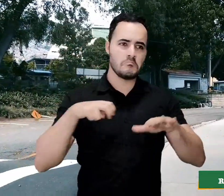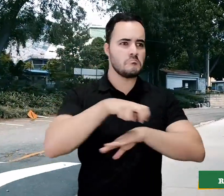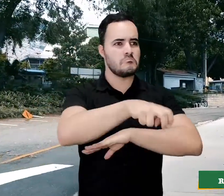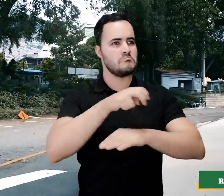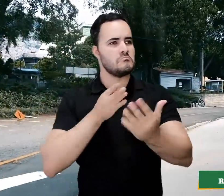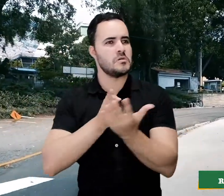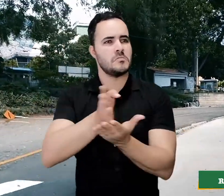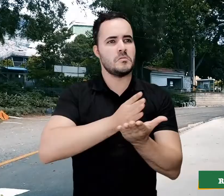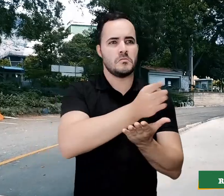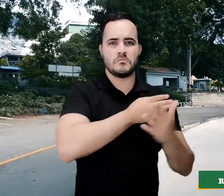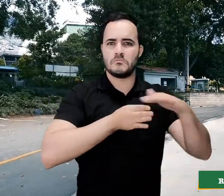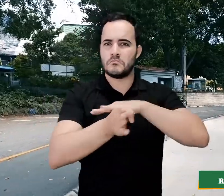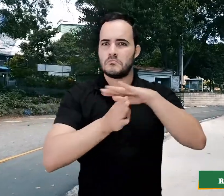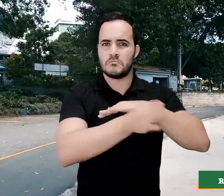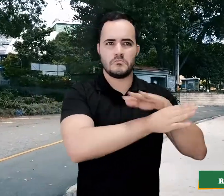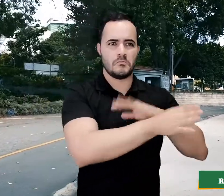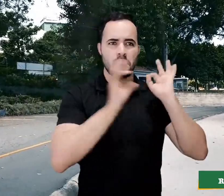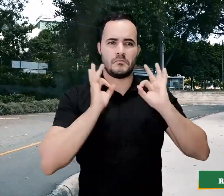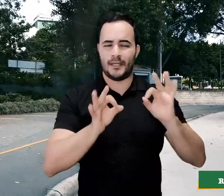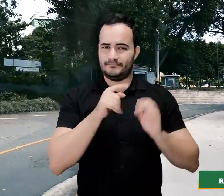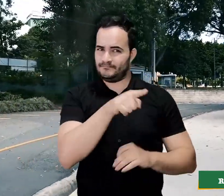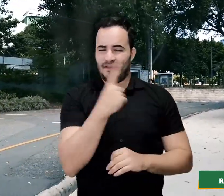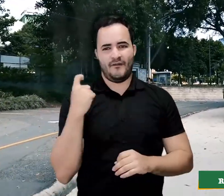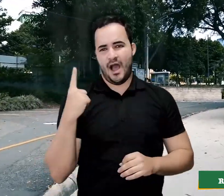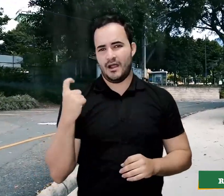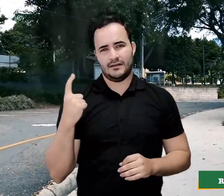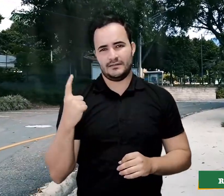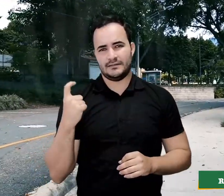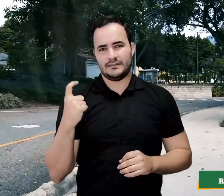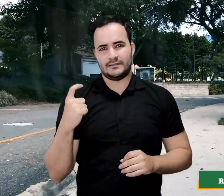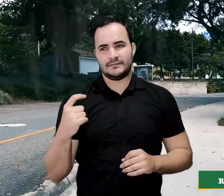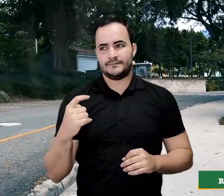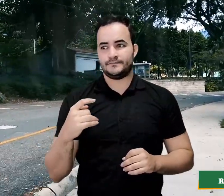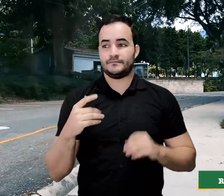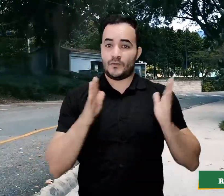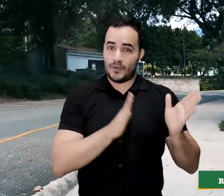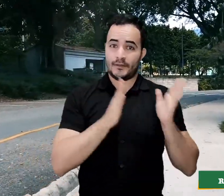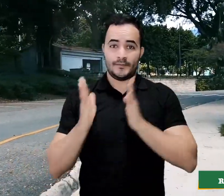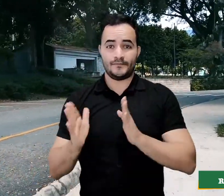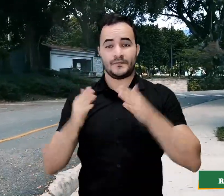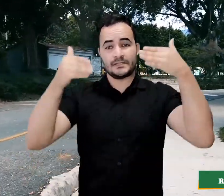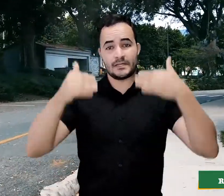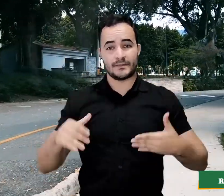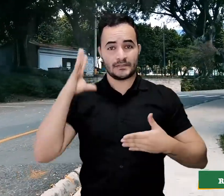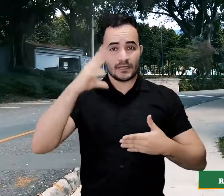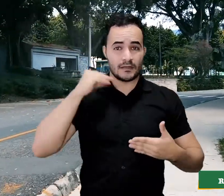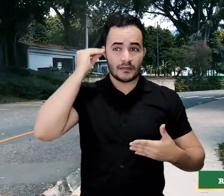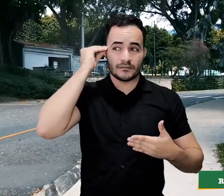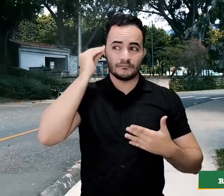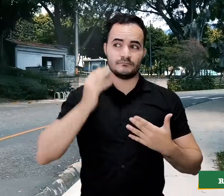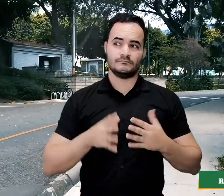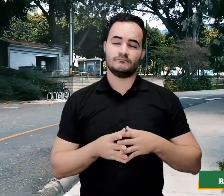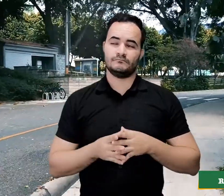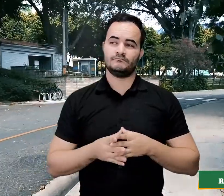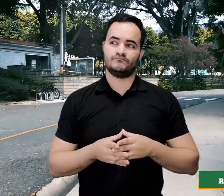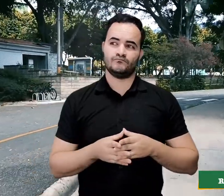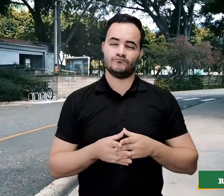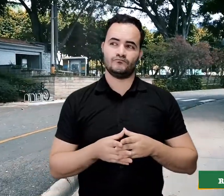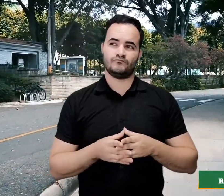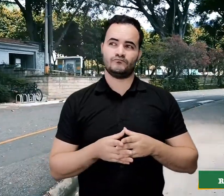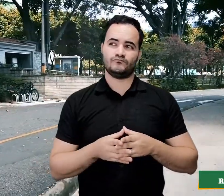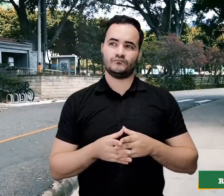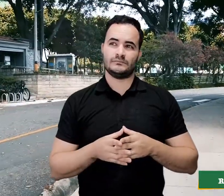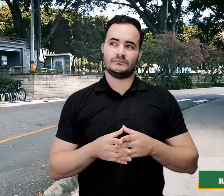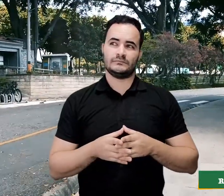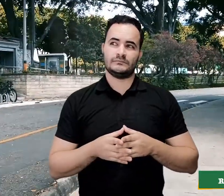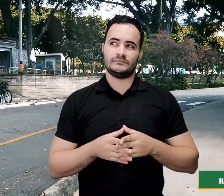con discapacidades físicas. Ya creo que si es una discapacidad cognitiva ya pues va